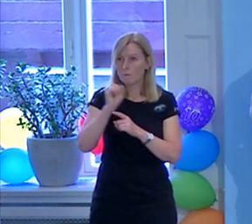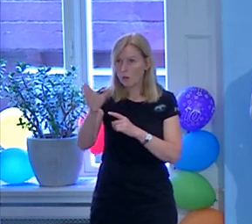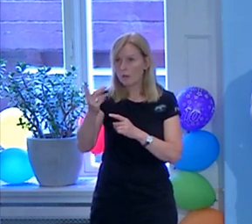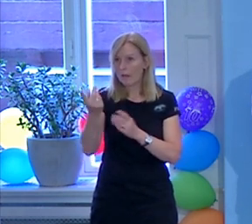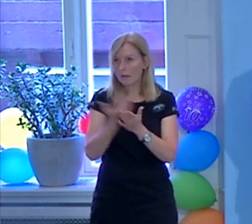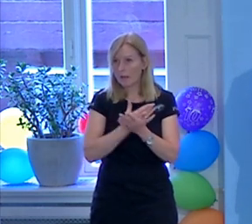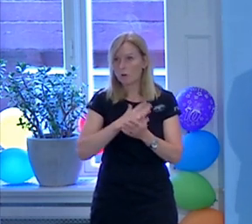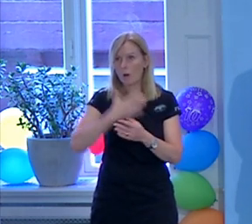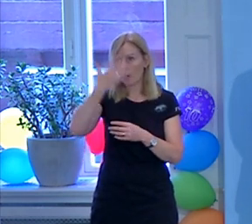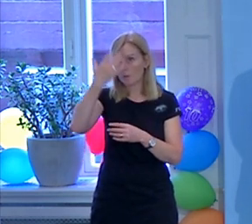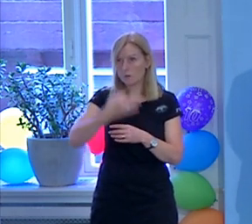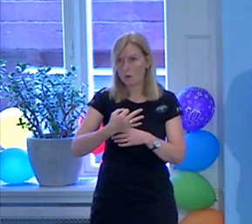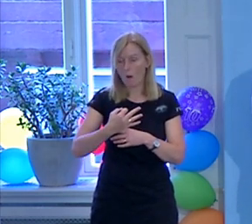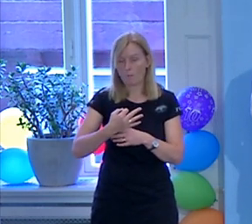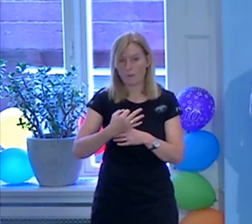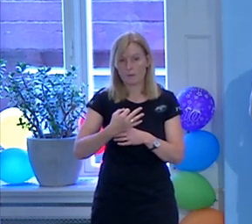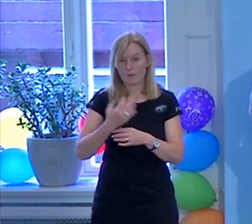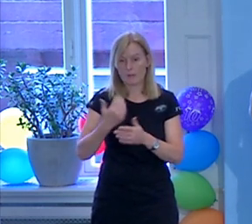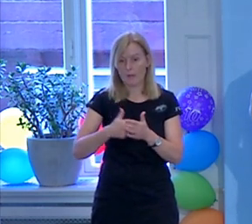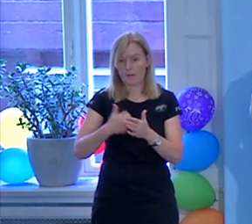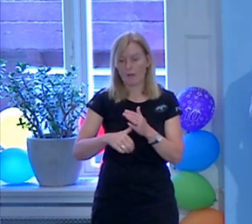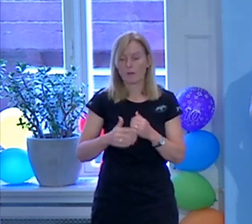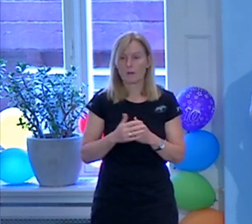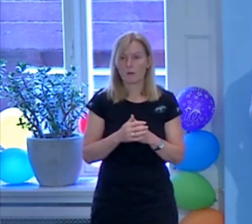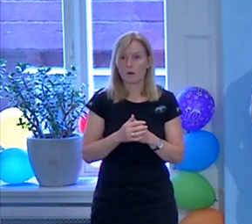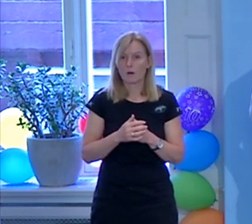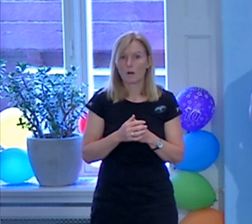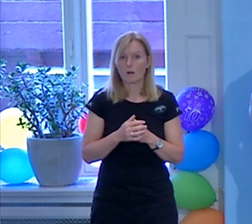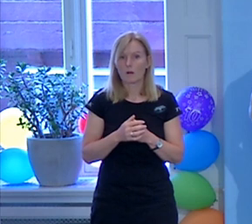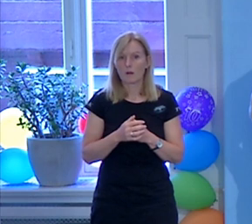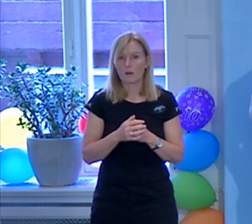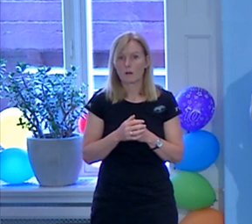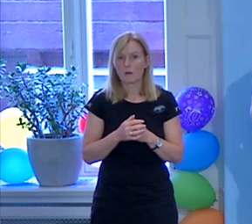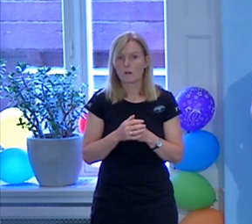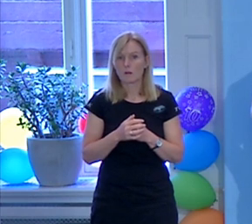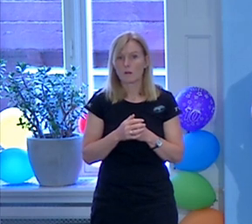kontakter. Och företag vill gärna tala om